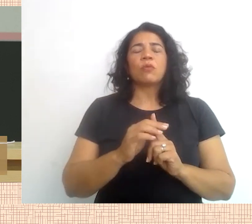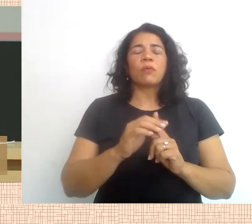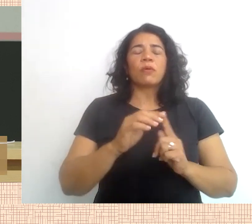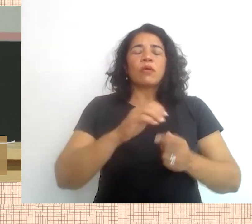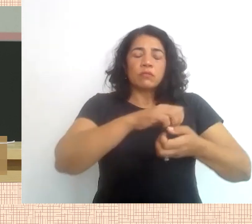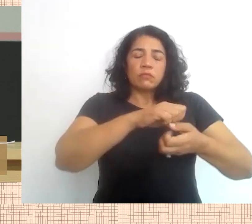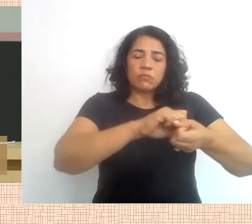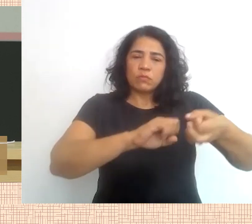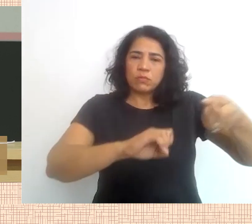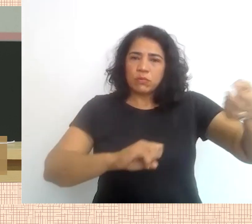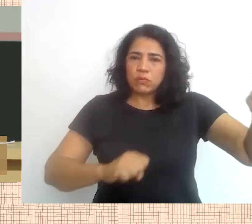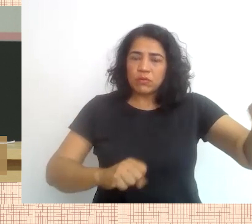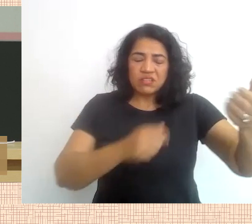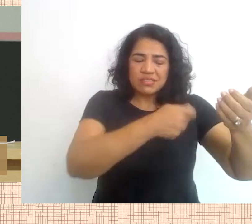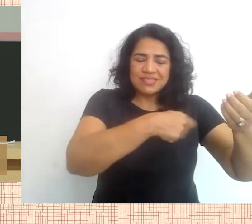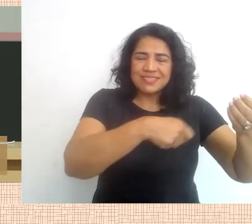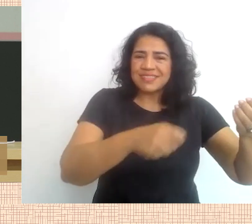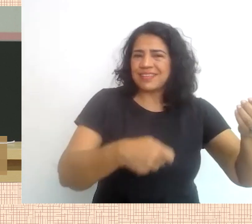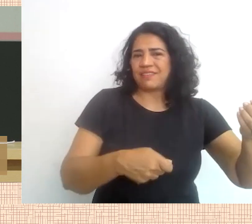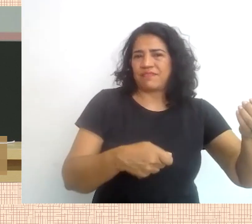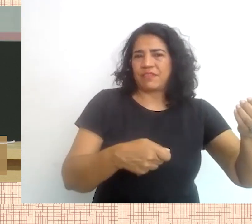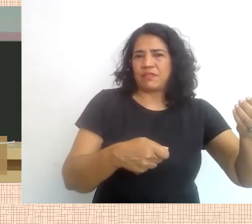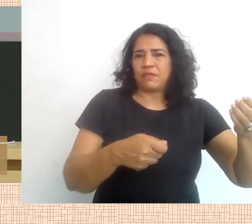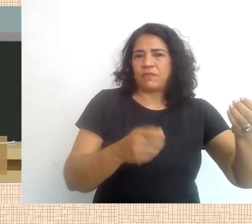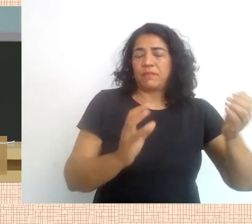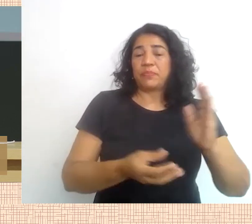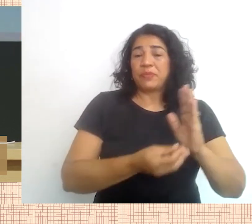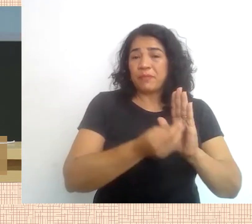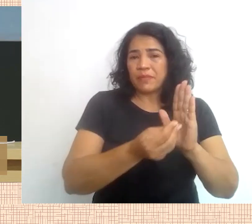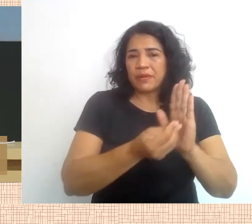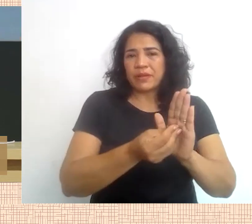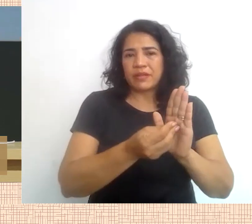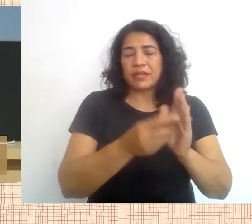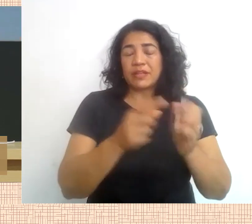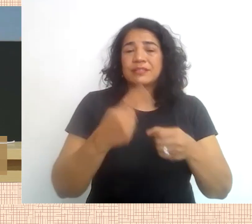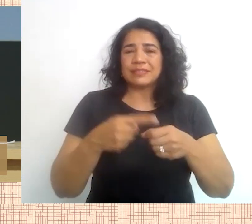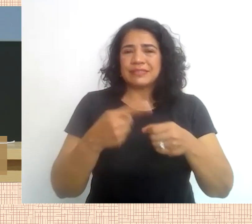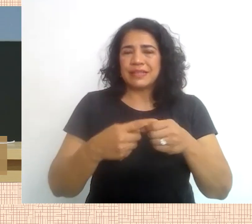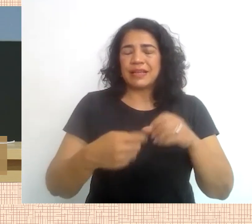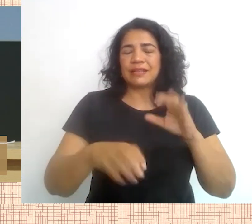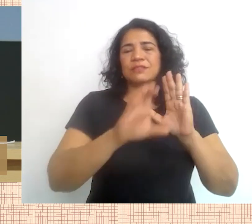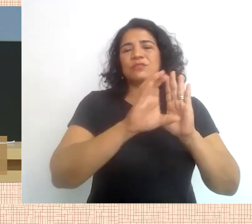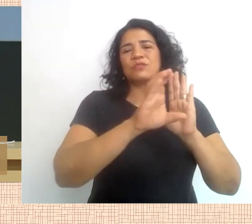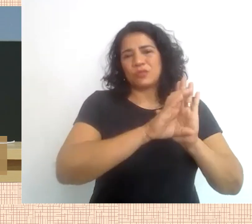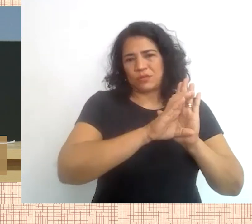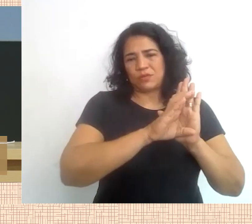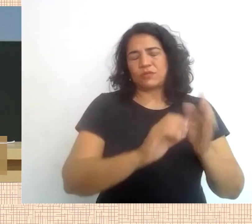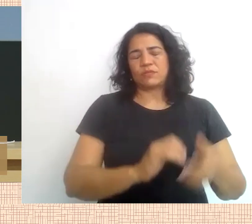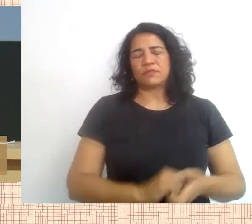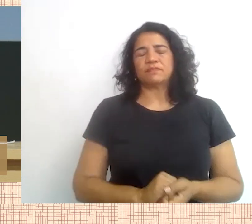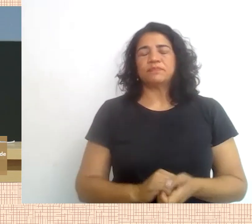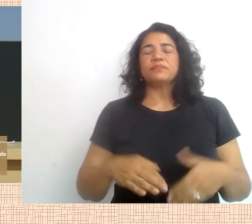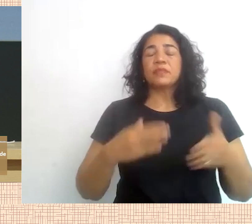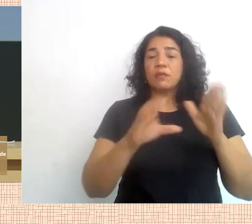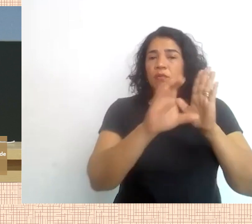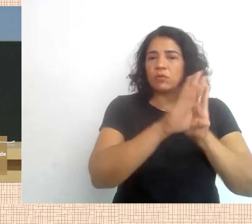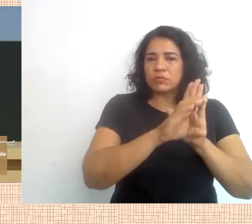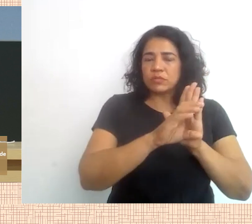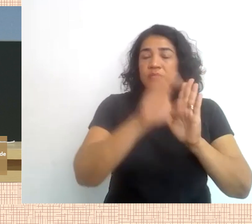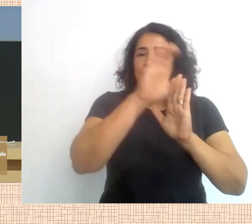apóstolo de Cristo Jesus, por vontade de Deus, e o irmão Timóteo,